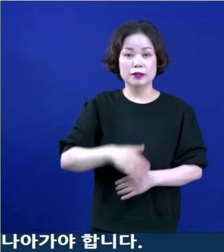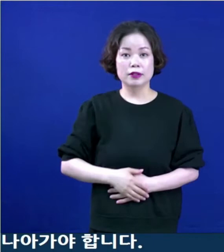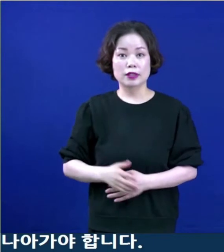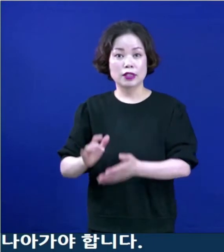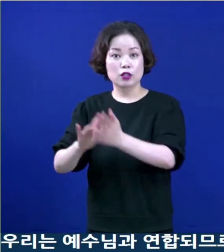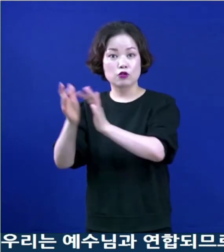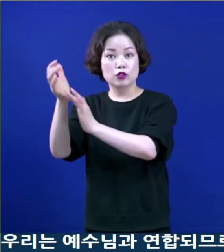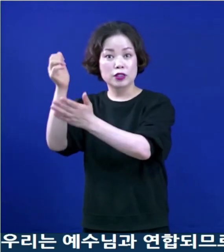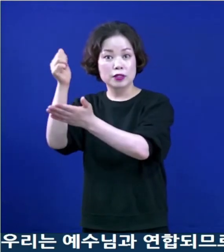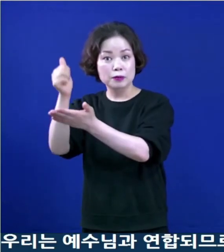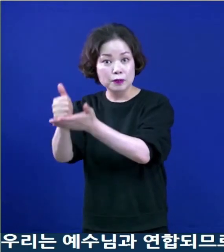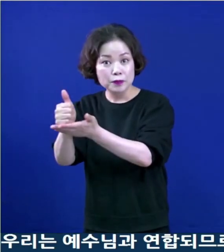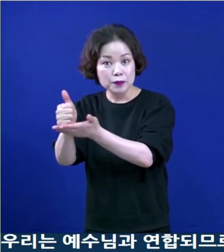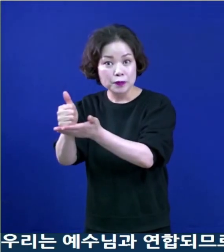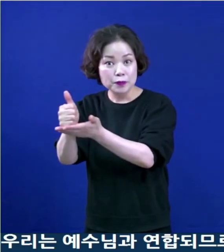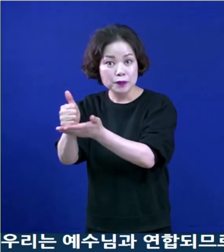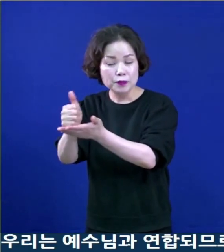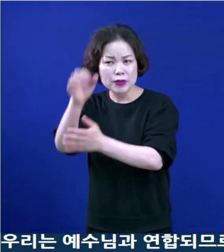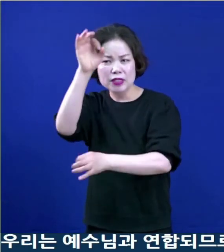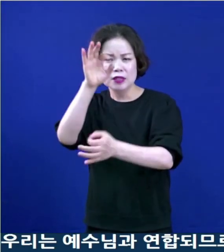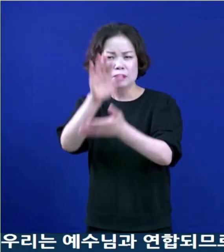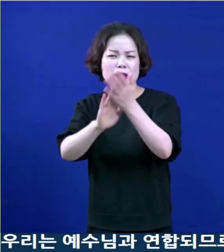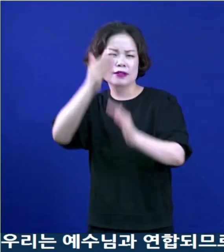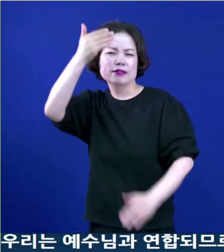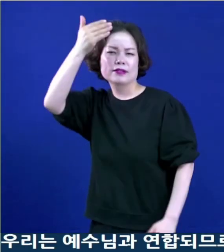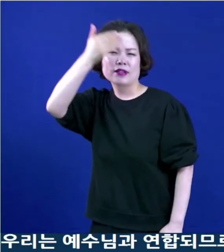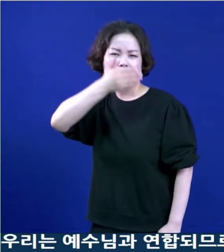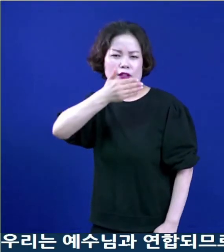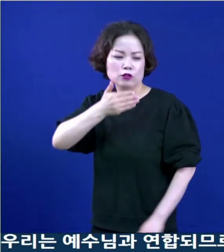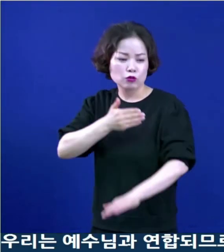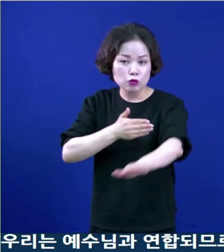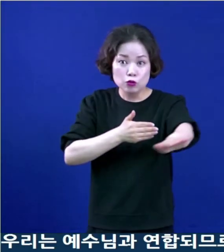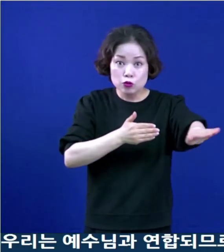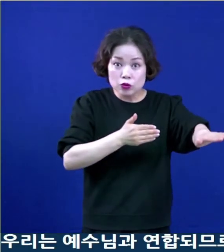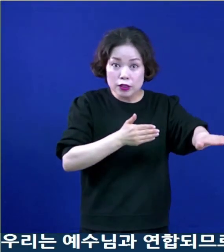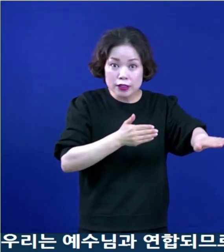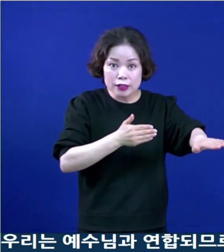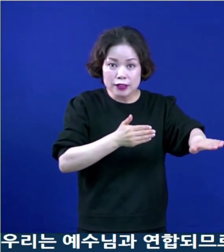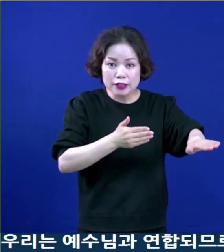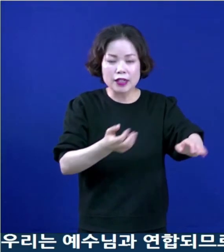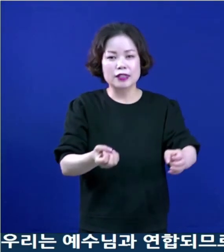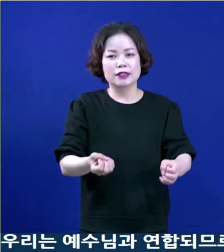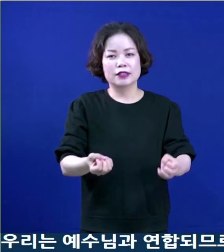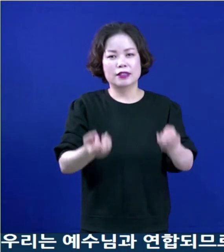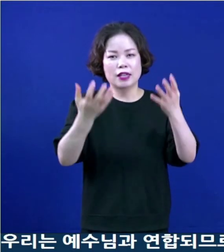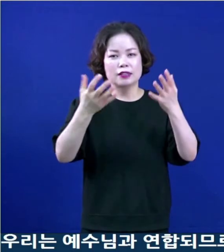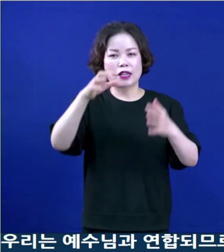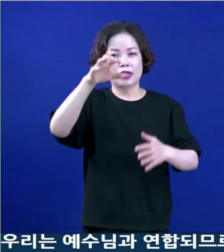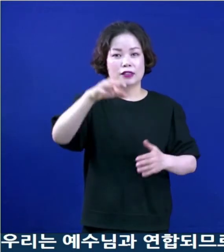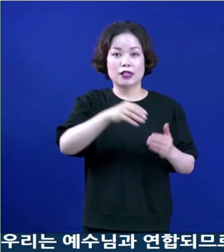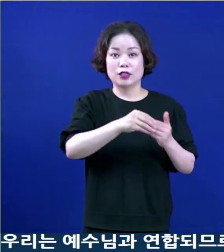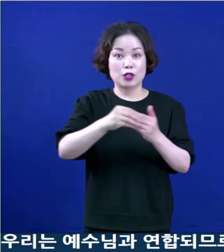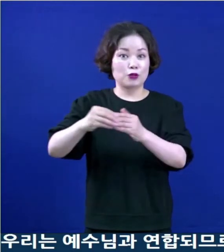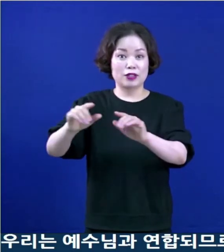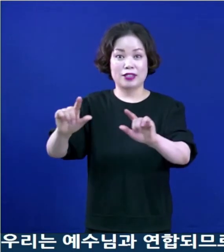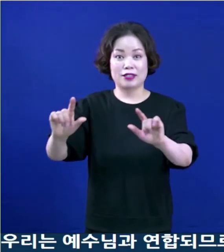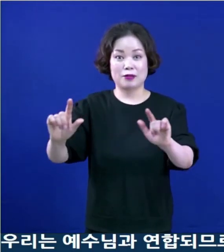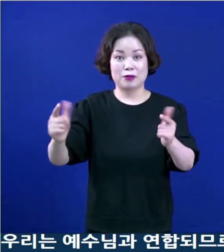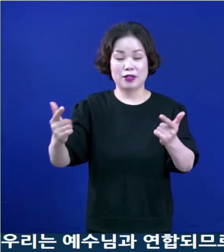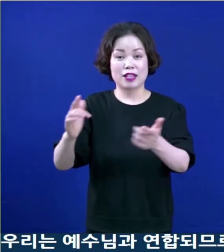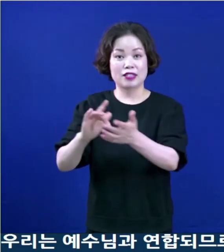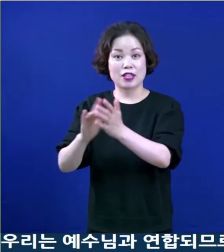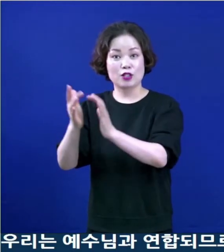예수님은 흠이 없고 깨끗하게 된 우리들을 제사의 장소로 데리고 가지 않습니다.